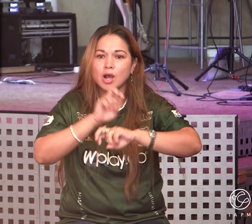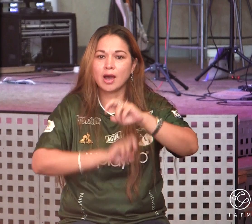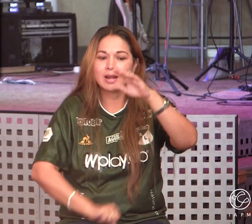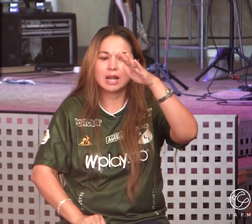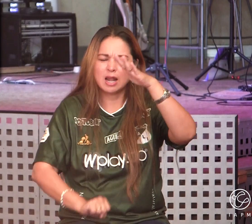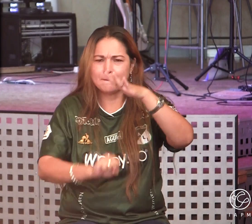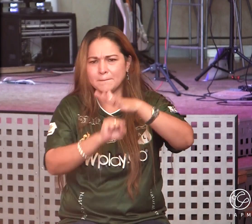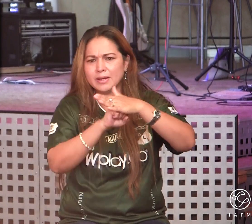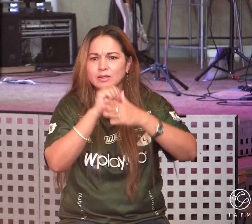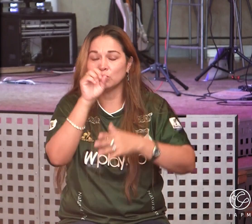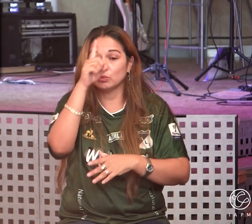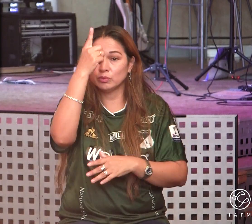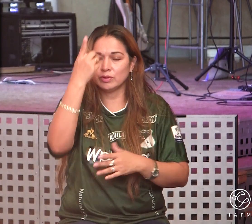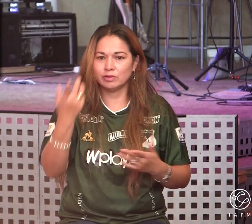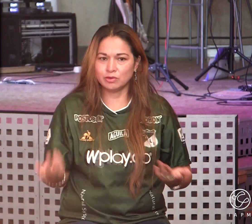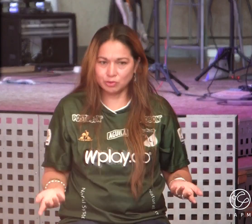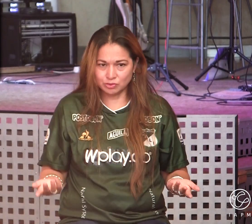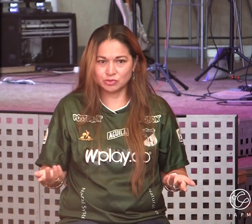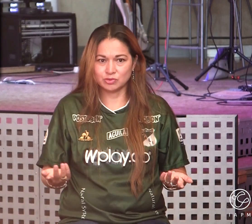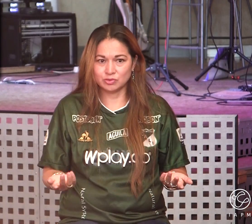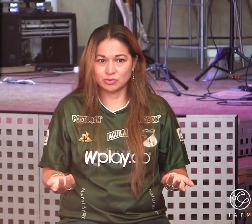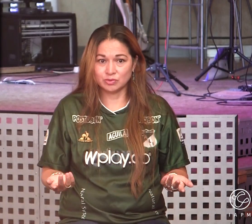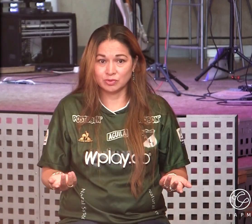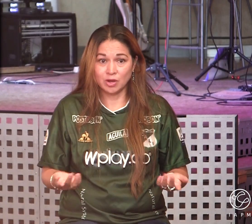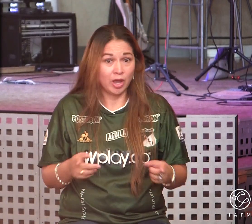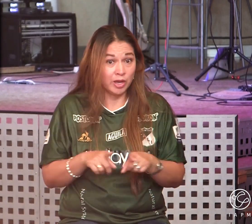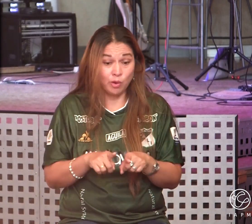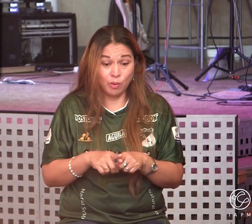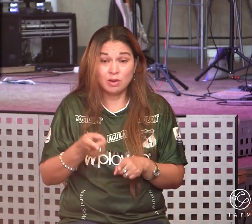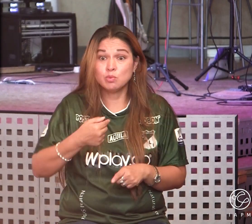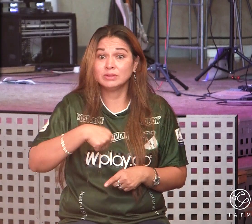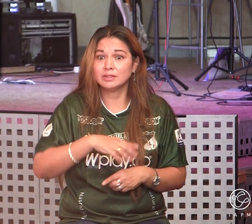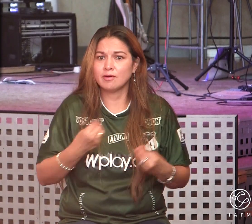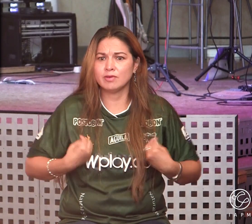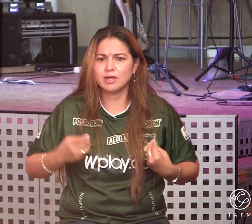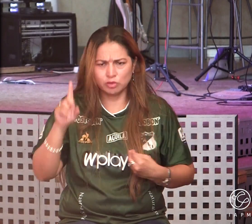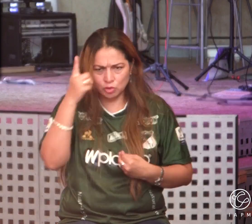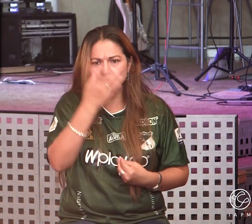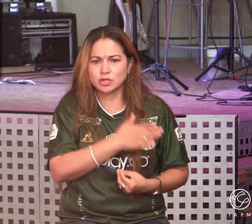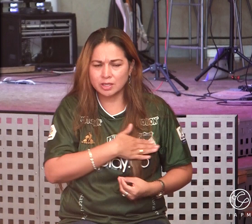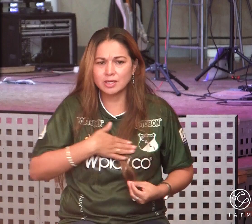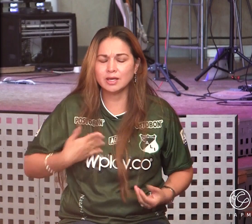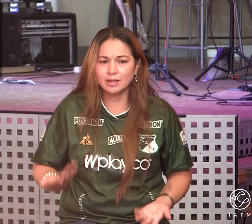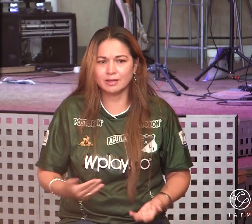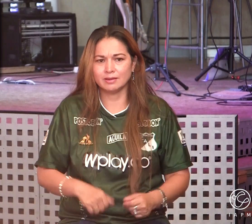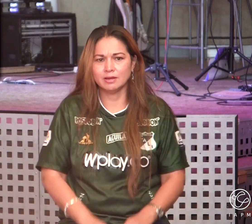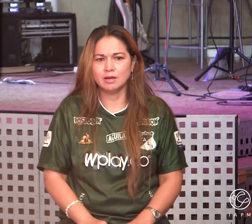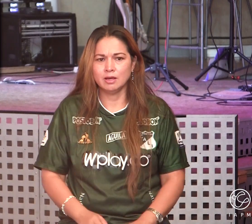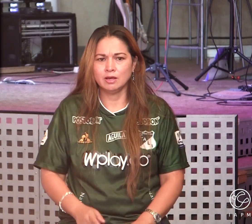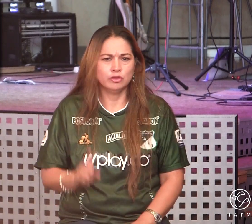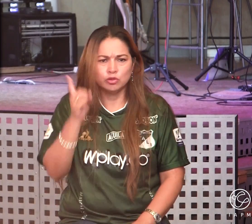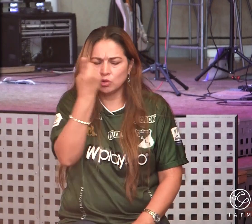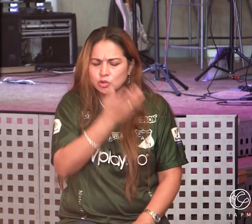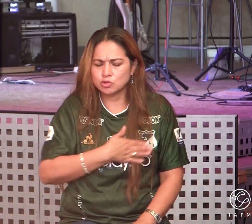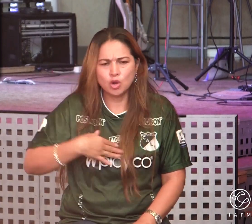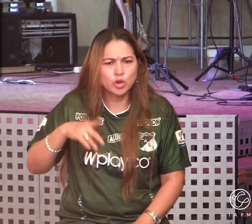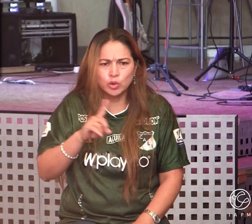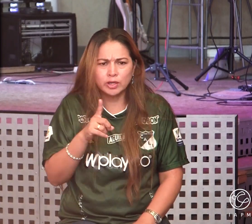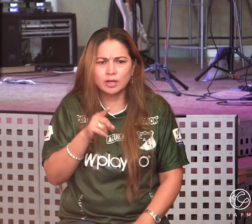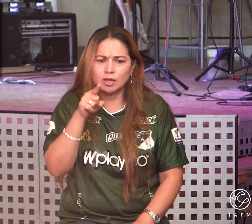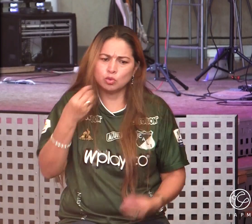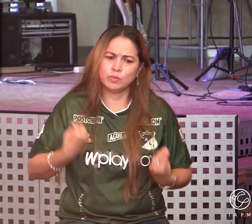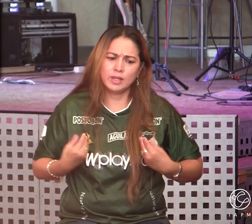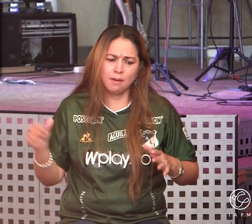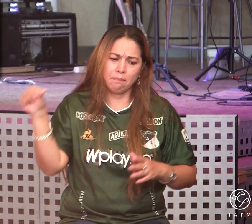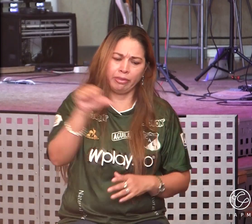declive. Porque nunca dice que es como la luz de la aurora que luego llega a un hermoso atardecer o a un bellísimo crepúsculo, sino dice que